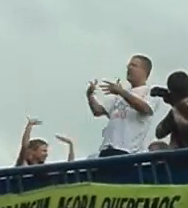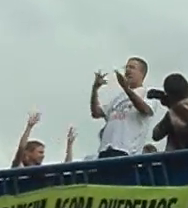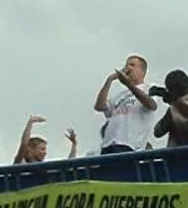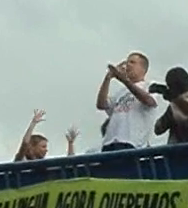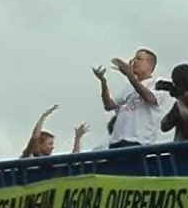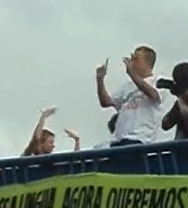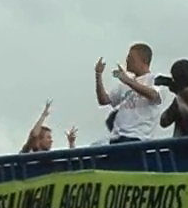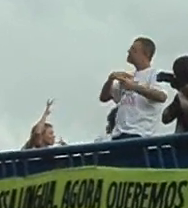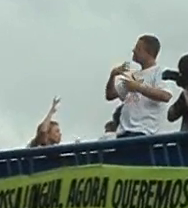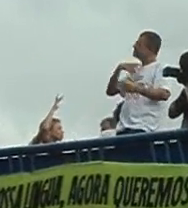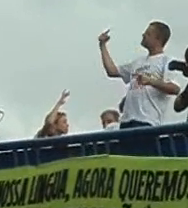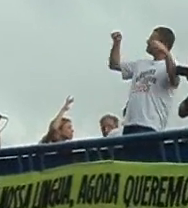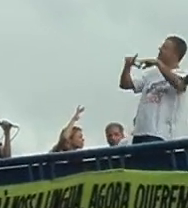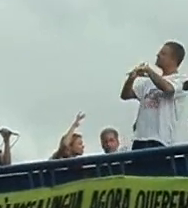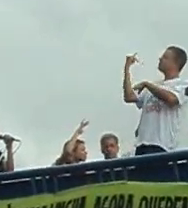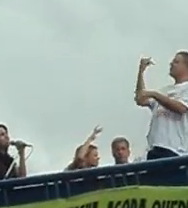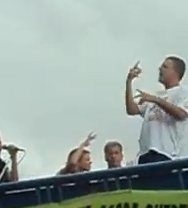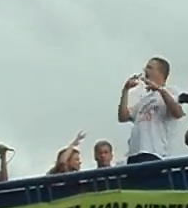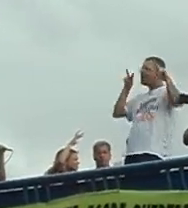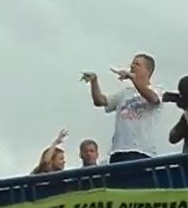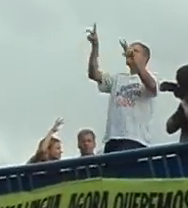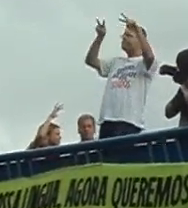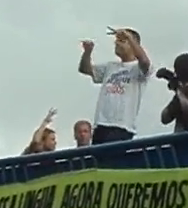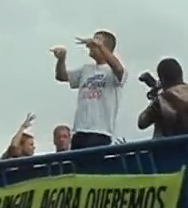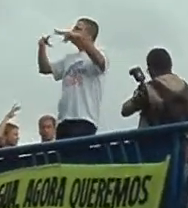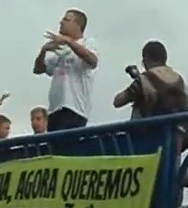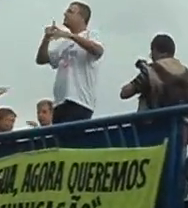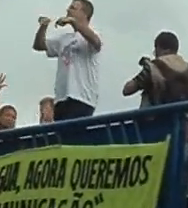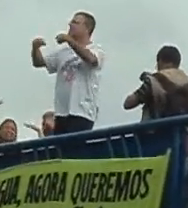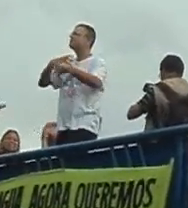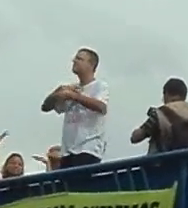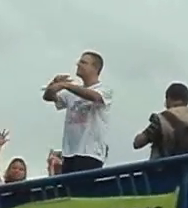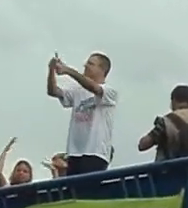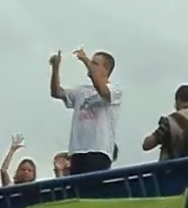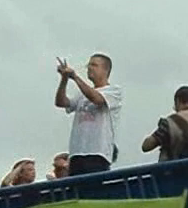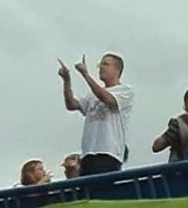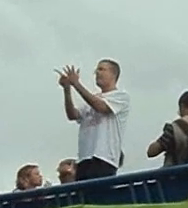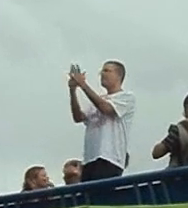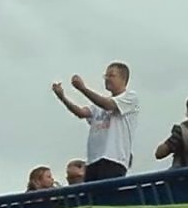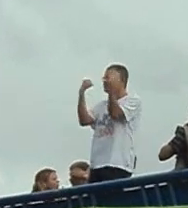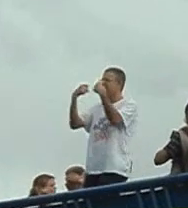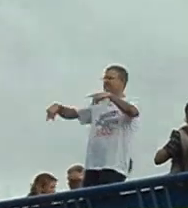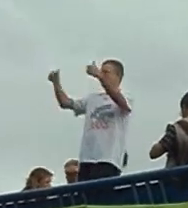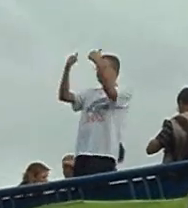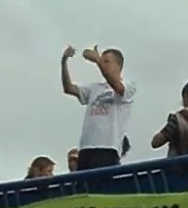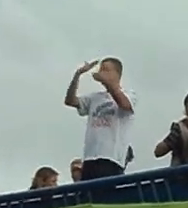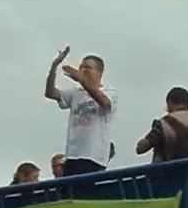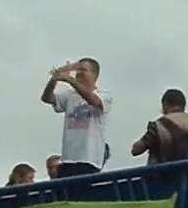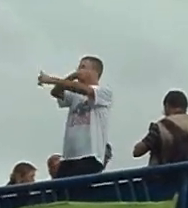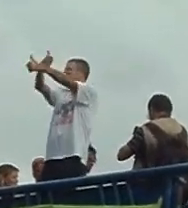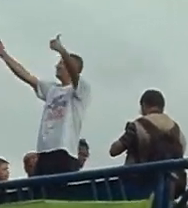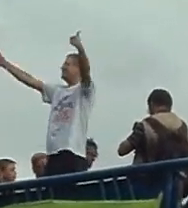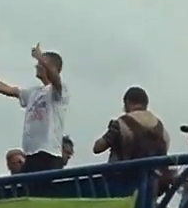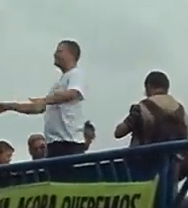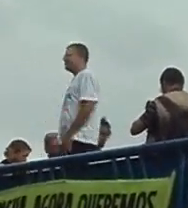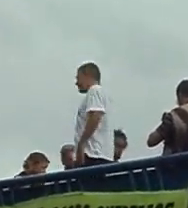união. E nós não estamos aqui para perder tempo. Nós estamos aqui, nós sentimos que esse é um movimento importante, uma mobilização política do SUS que está